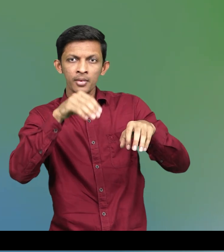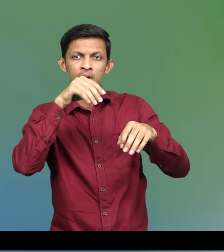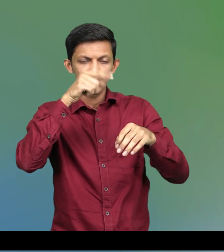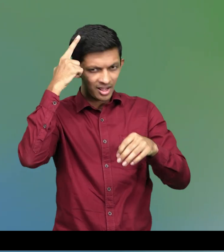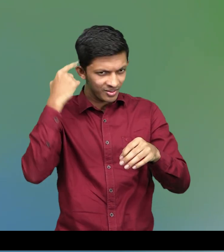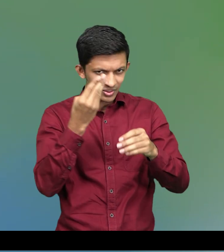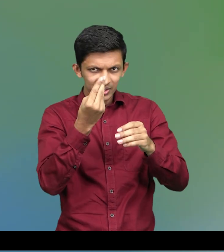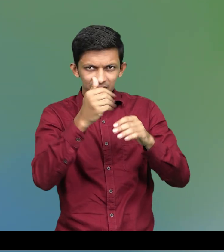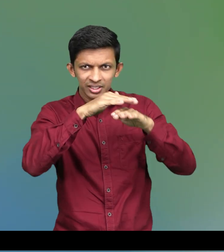ఇసుక మరియు రాతి.